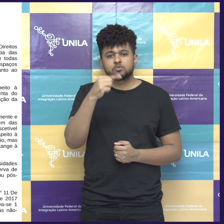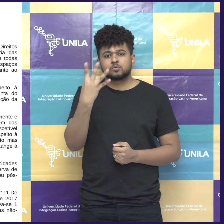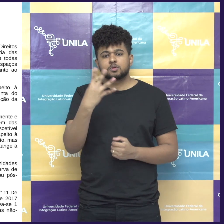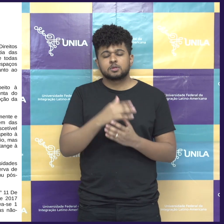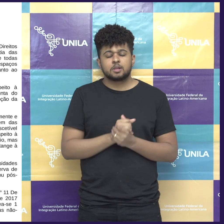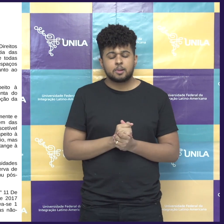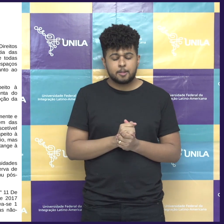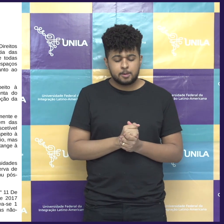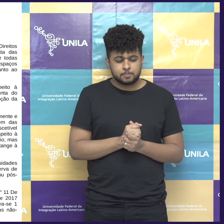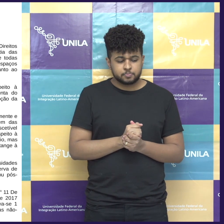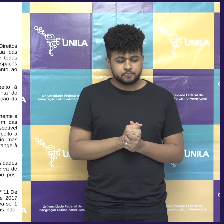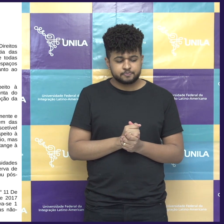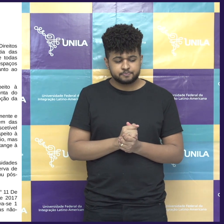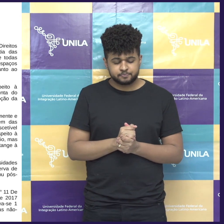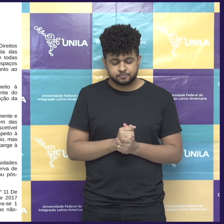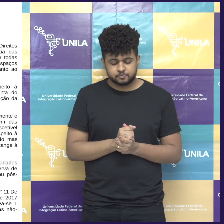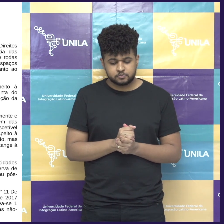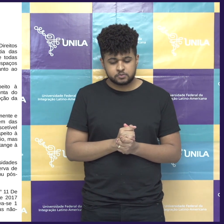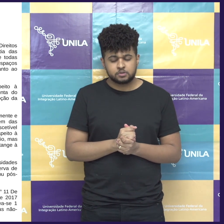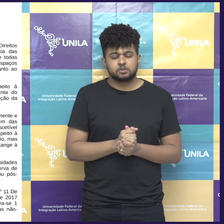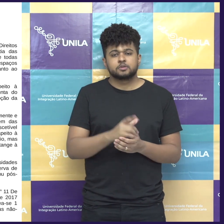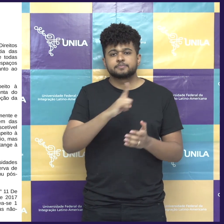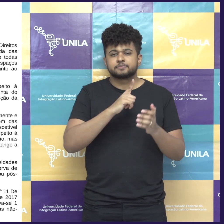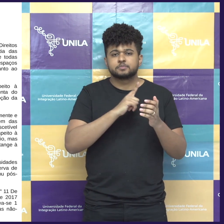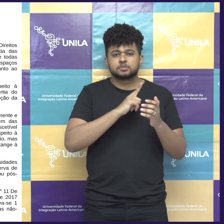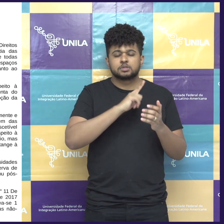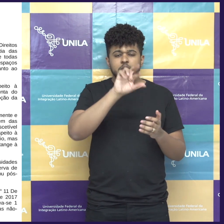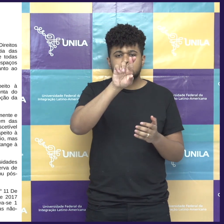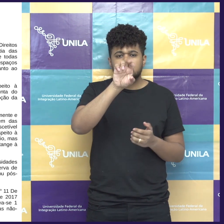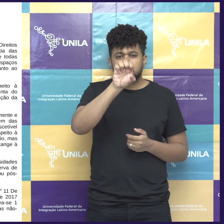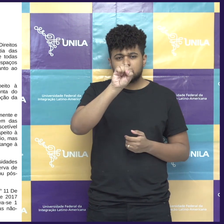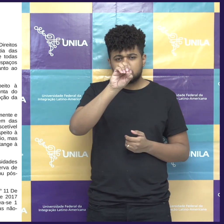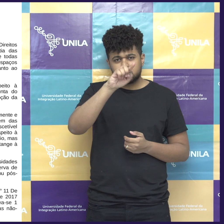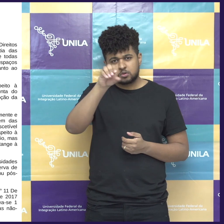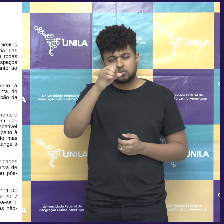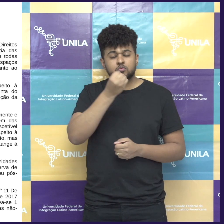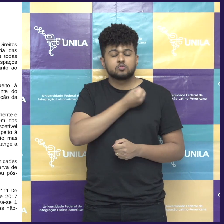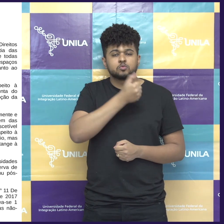3.4.4. Considerando a Resolução número 12, de